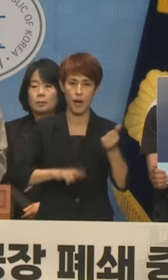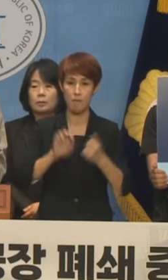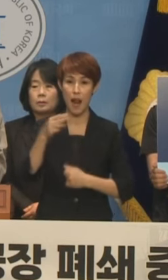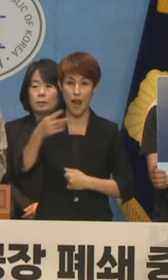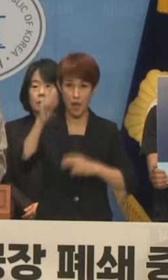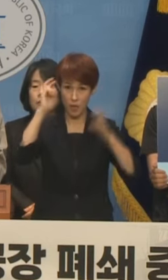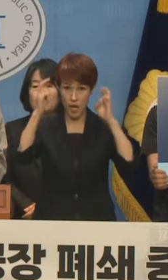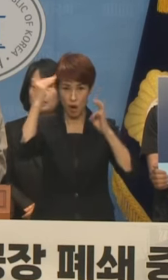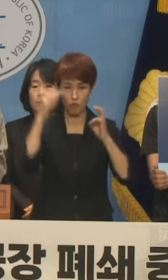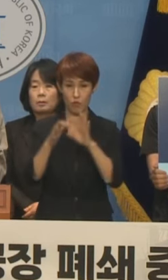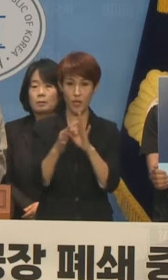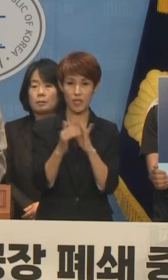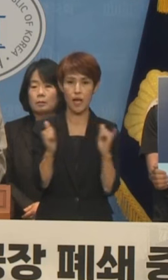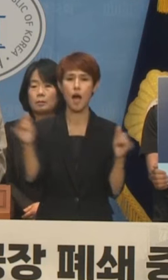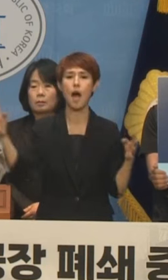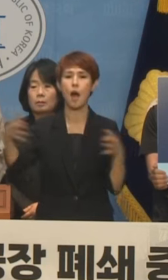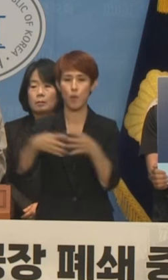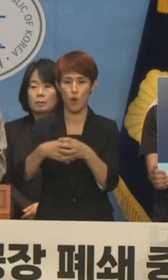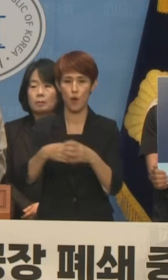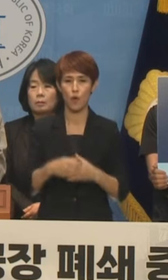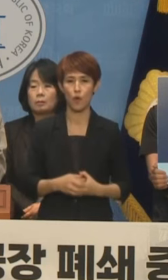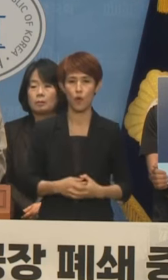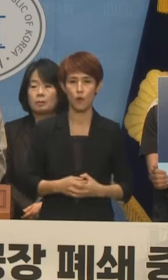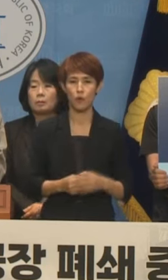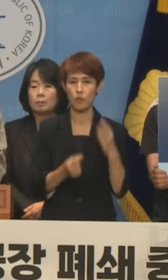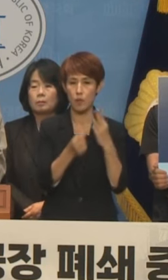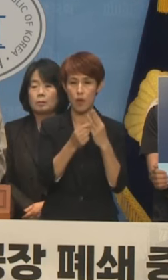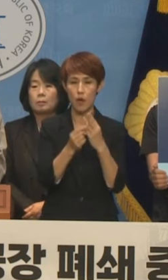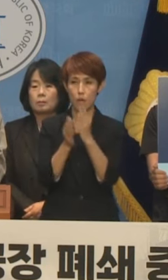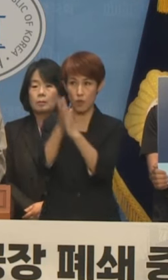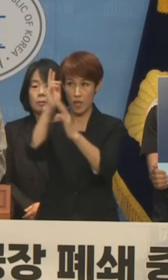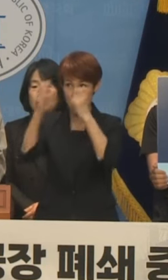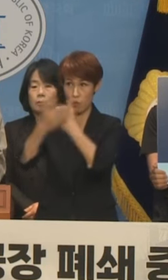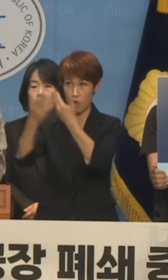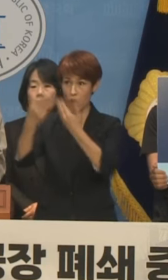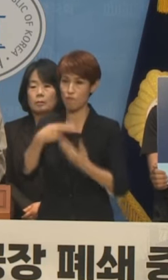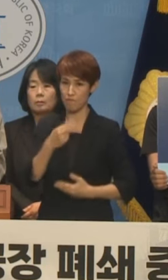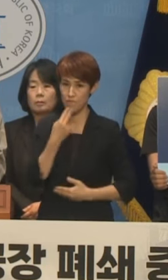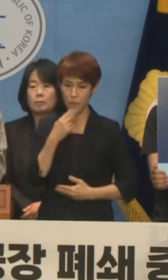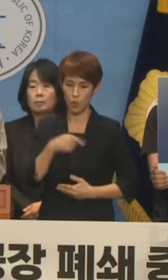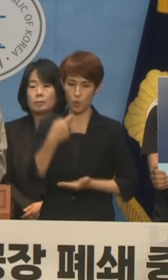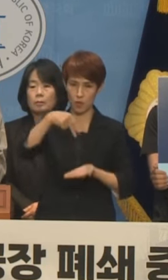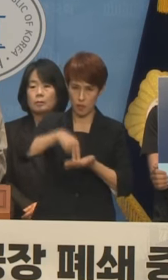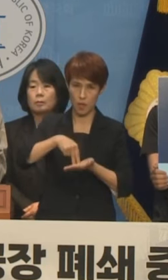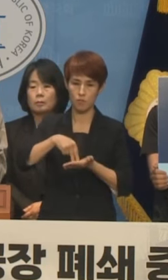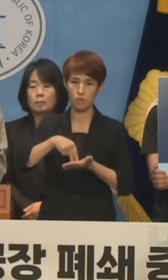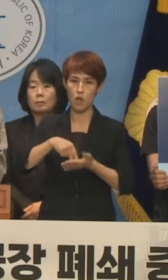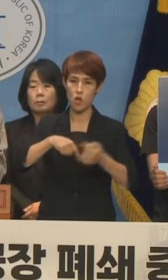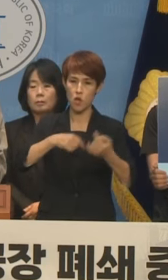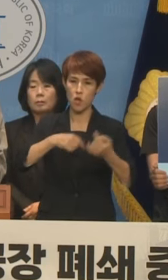한국 관계사와의 합병, 3안은 본사 지원 없이 독자 경영 10년간 보장하는